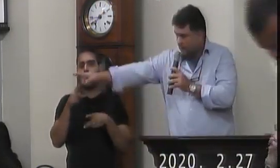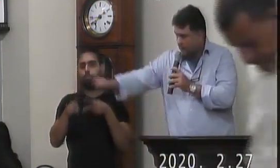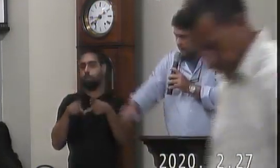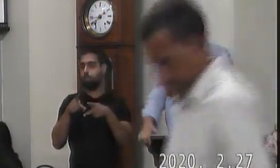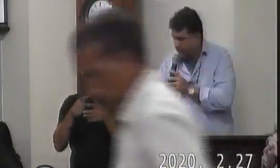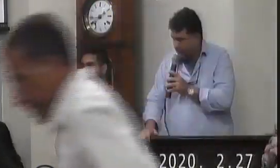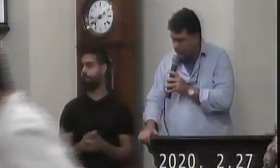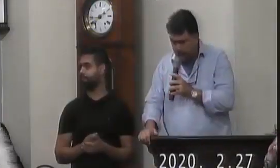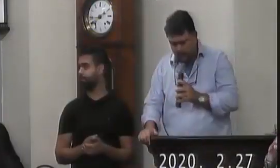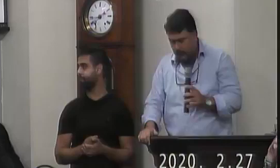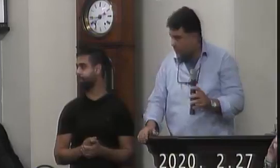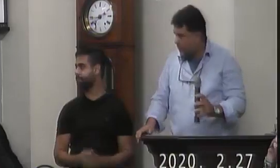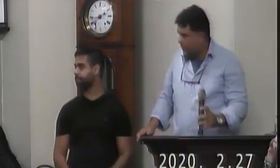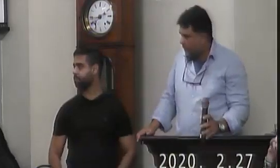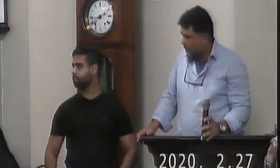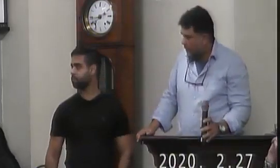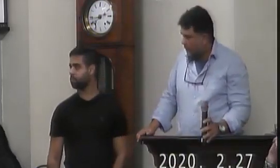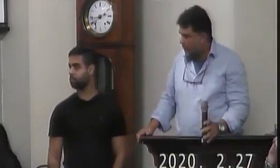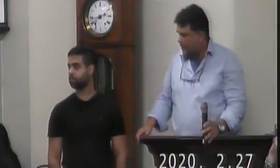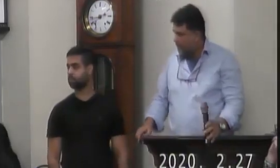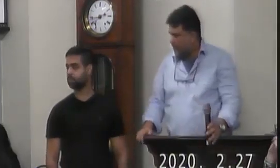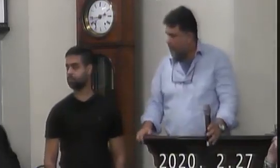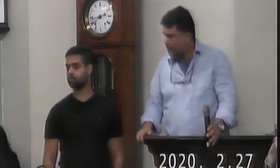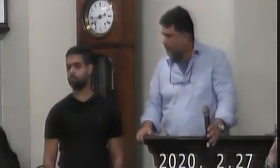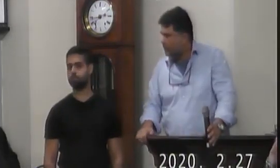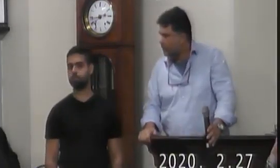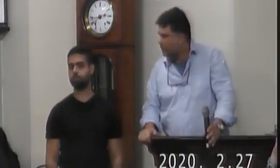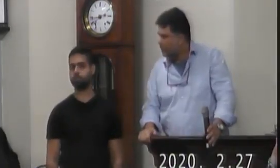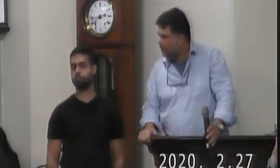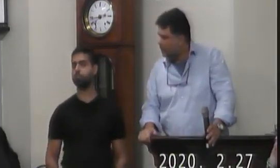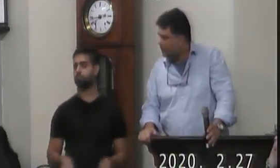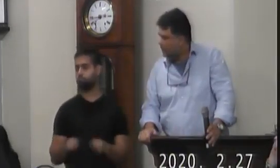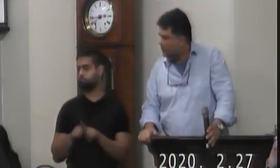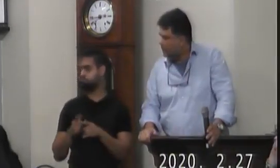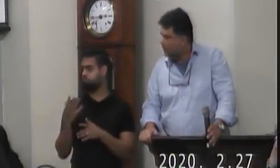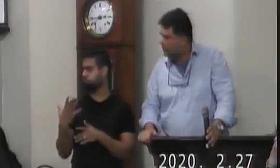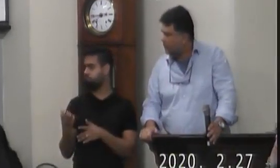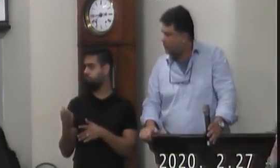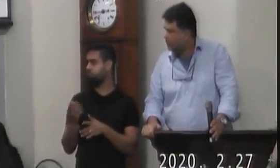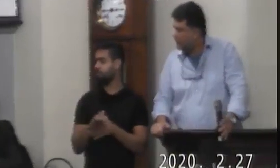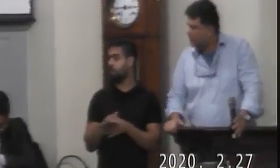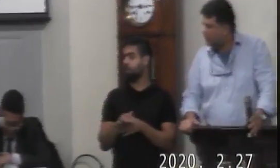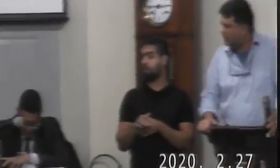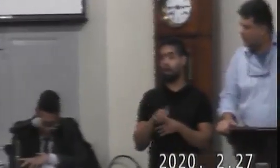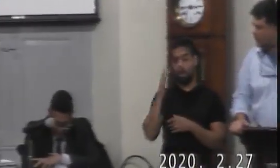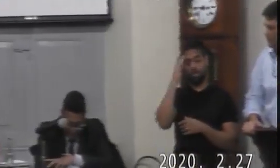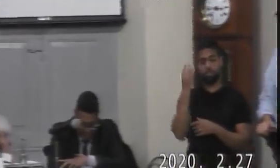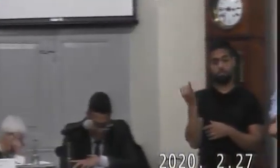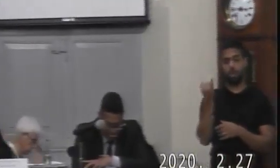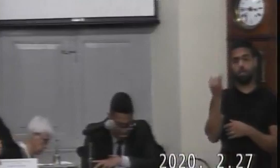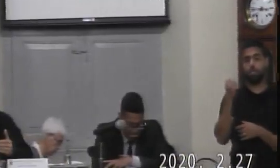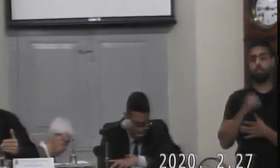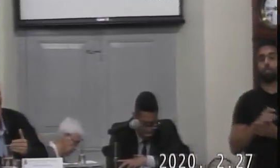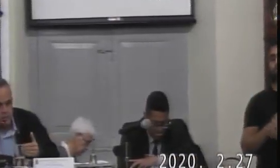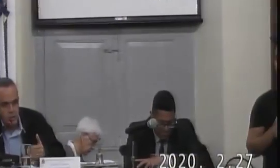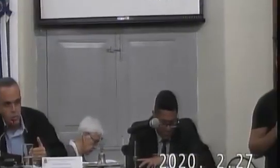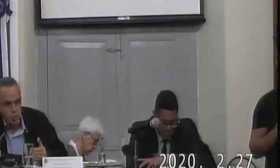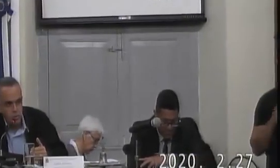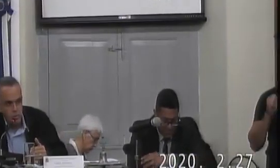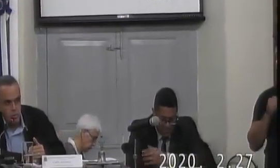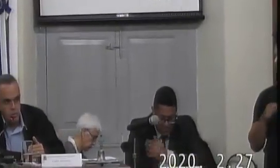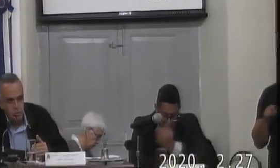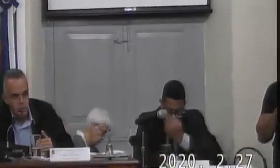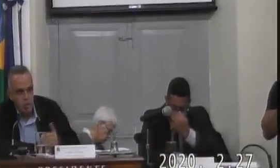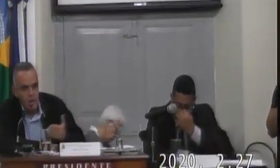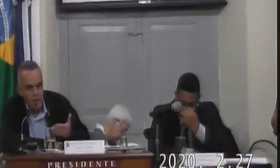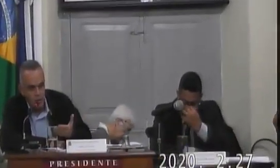população. Vereador Pedro. Eu até concordo com Vossa Excelência, eu acho extremamente importante. e que possa ser incluído